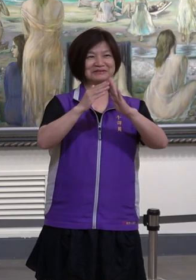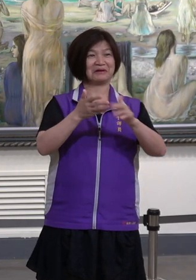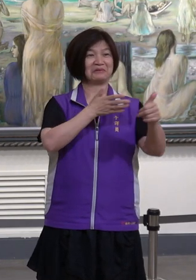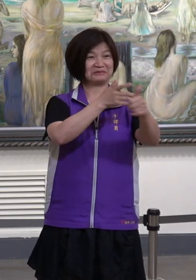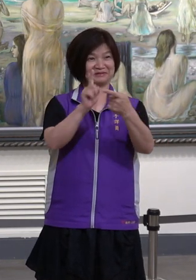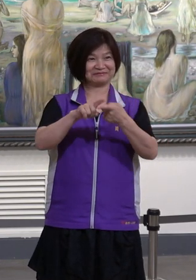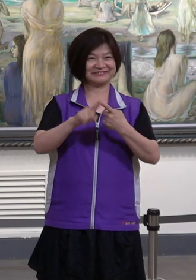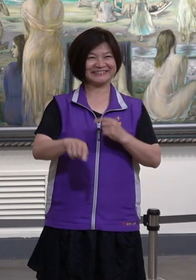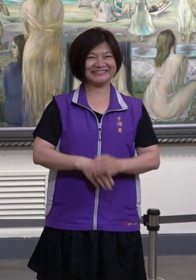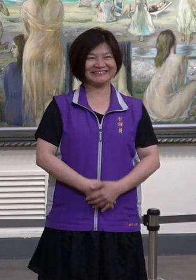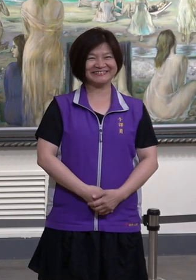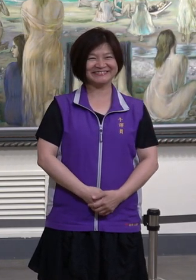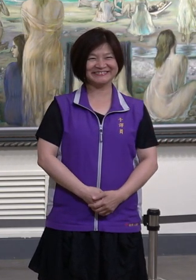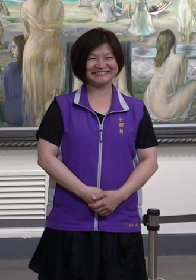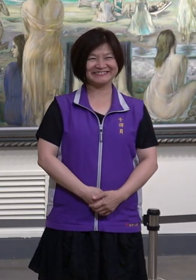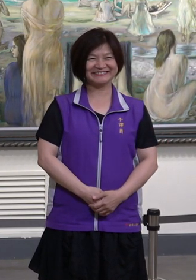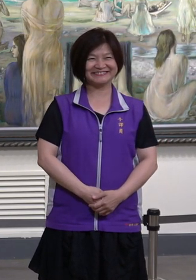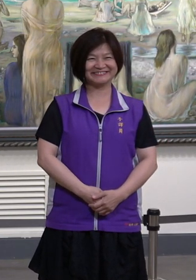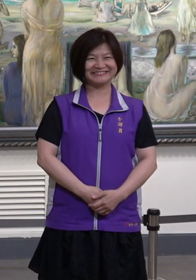对？